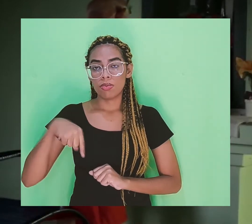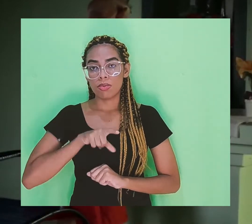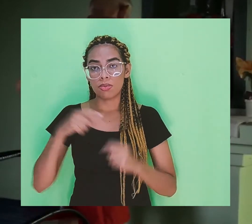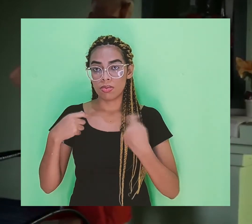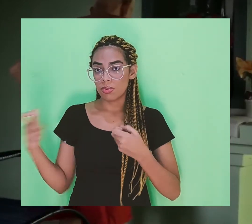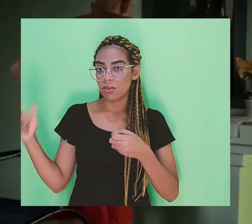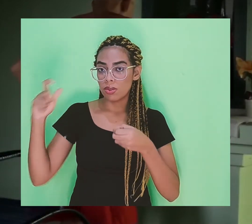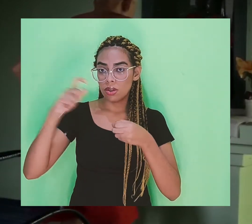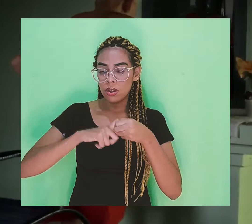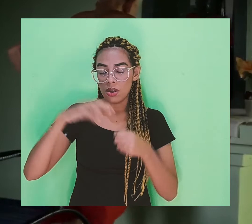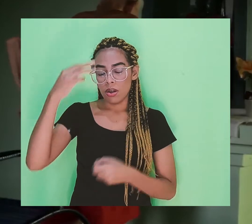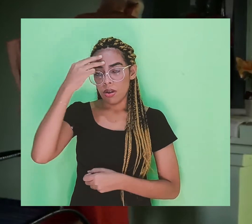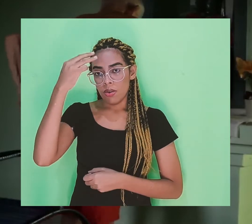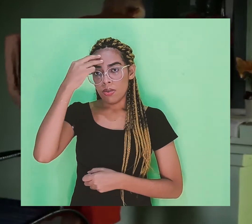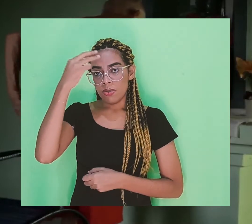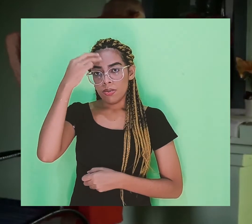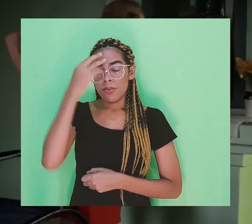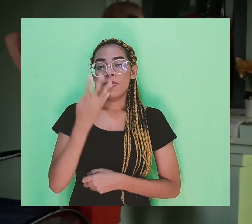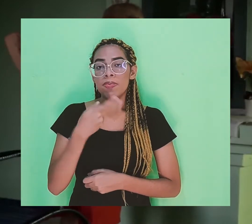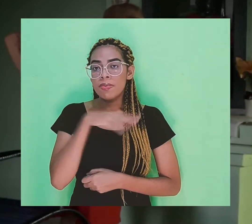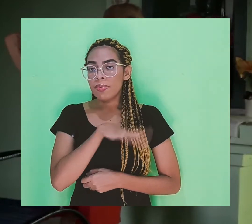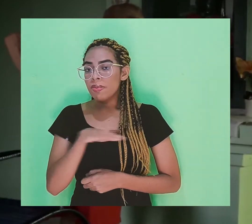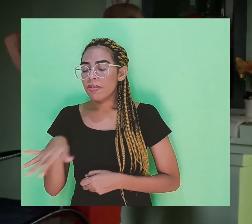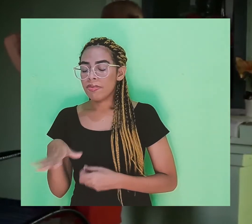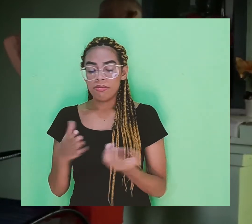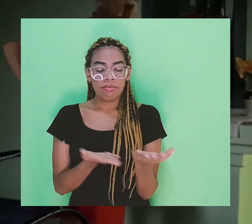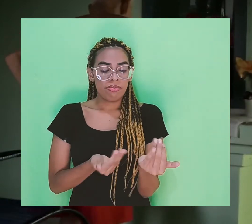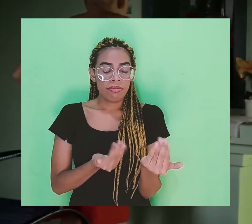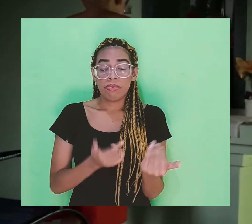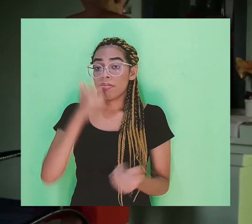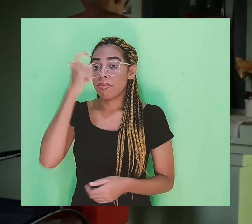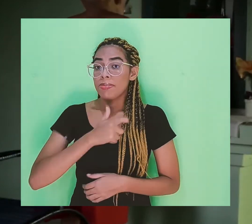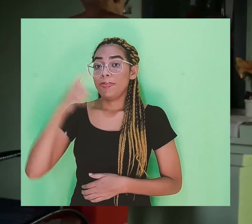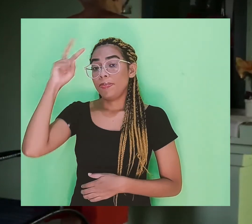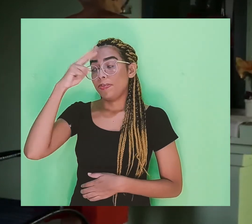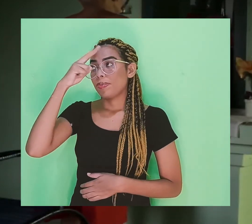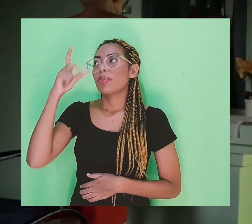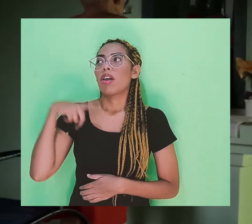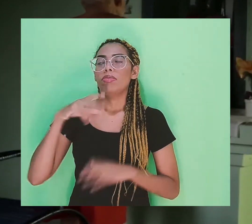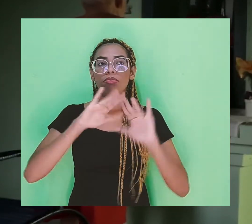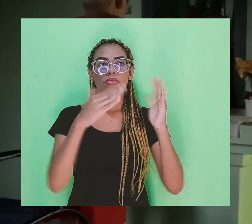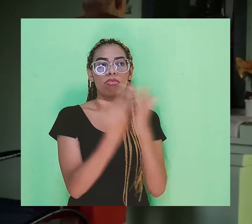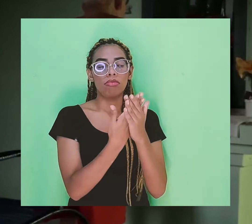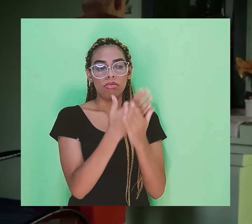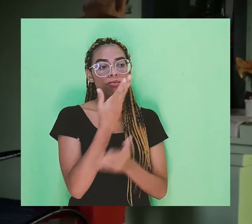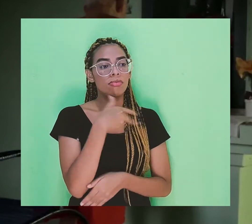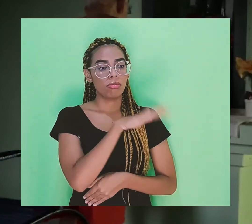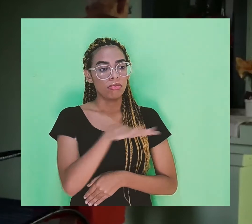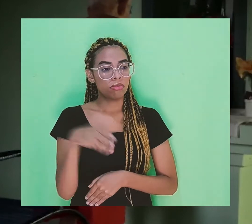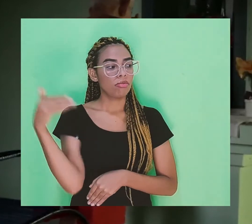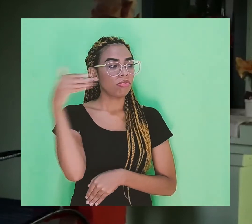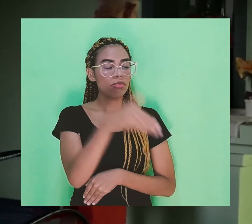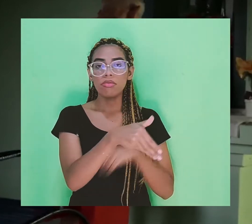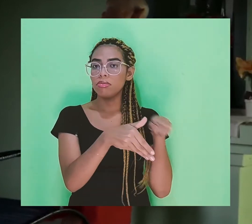um local de memória da sua infância, da sua juventude. E eu resolvi visitar a creche. Porque era um lugar que eu